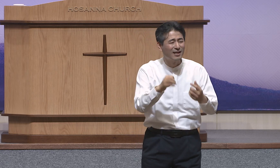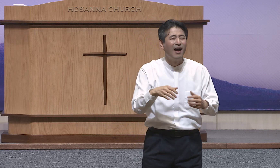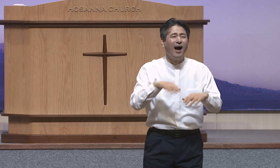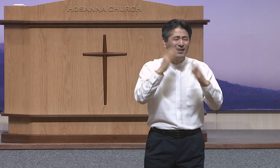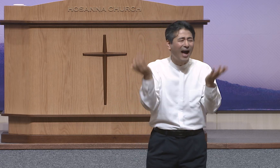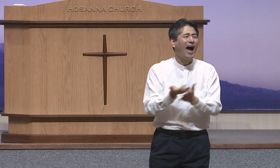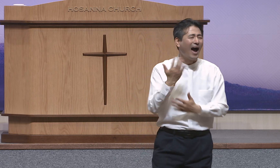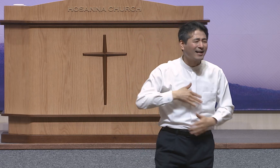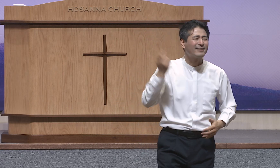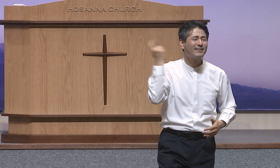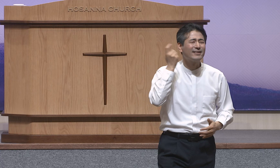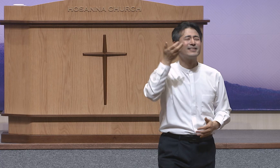제가 말하는 것처럼